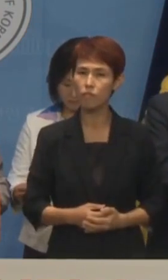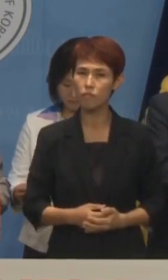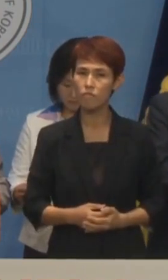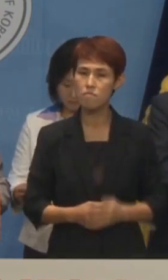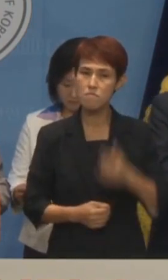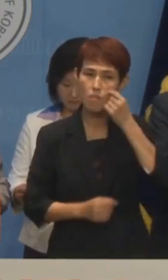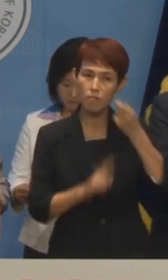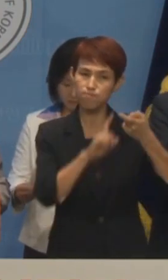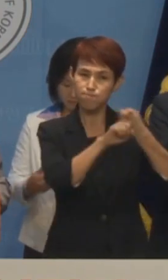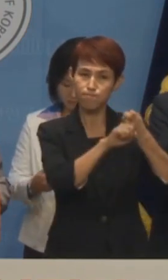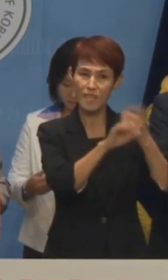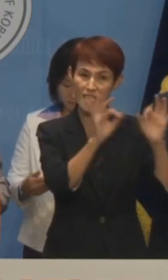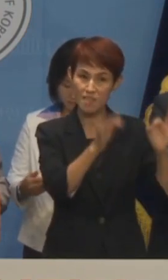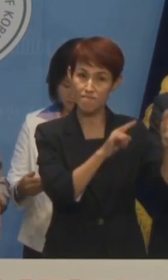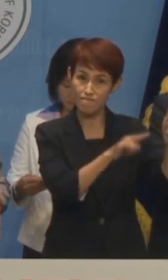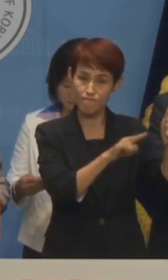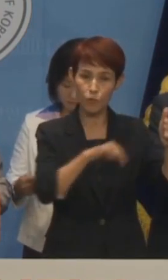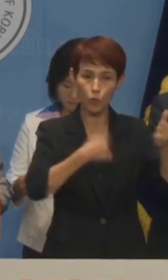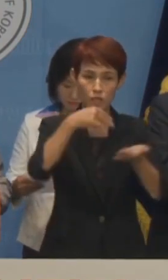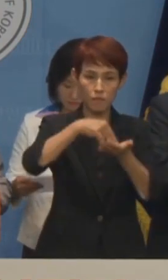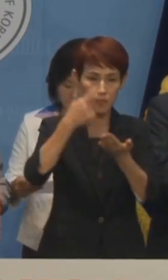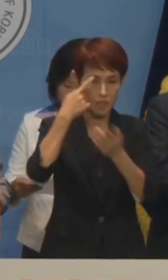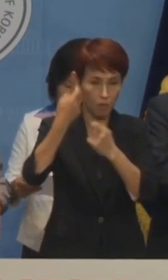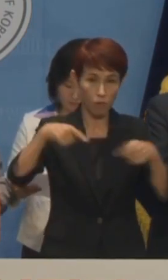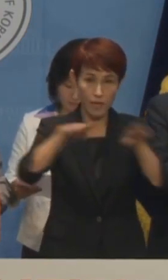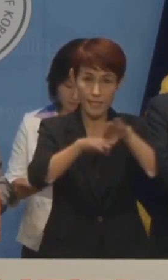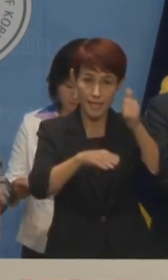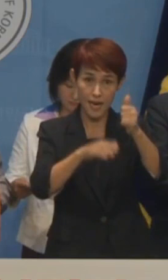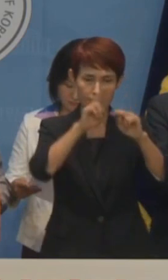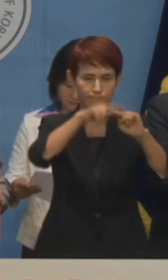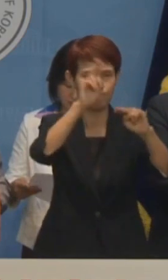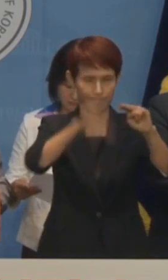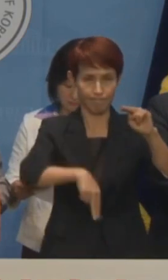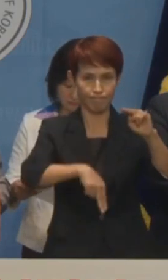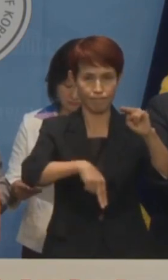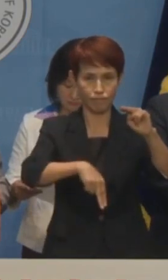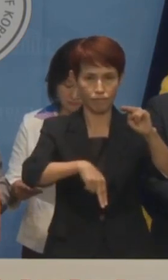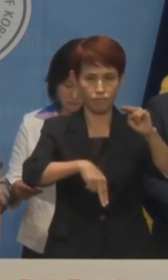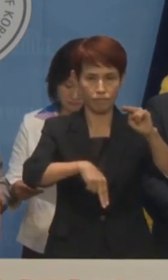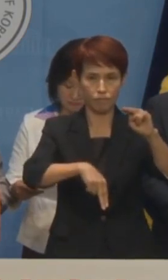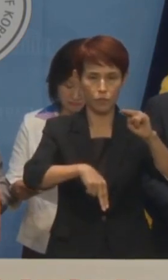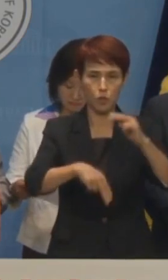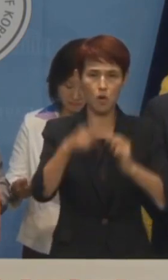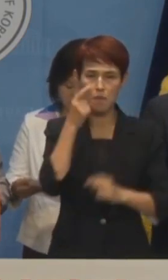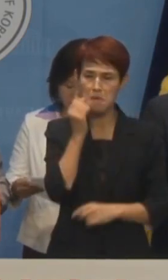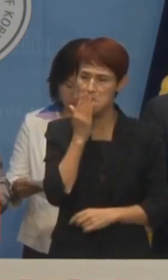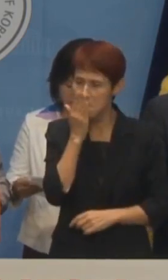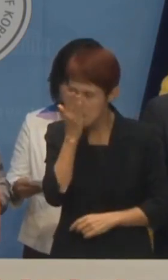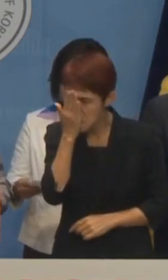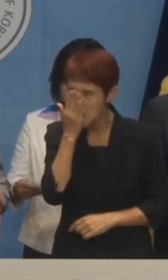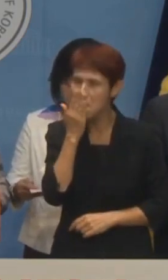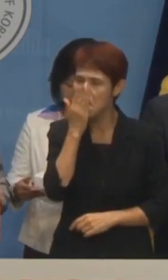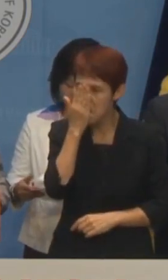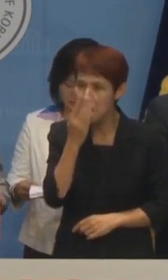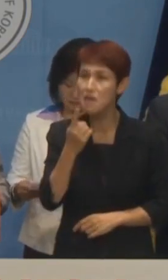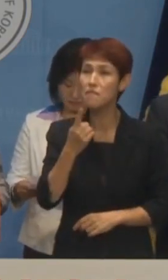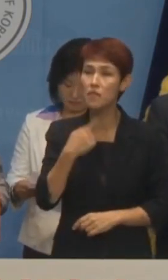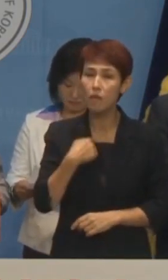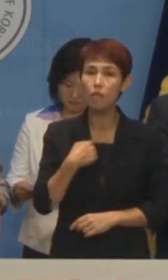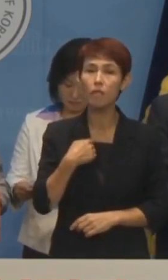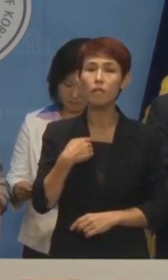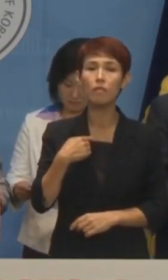김형석 씨가 독립기념관장에서 물러나고 굴욕 애교로 일관하며 역사 정의를